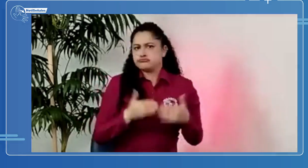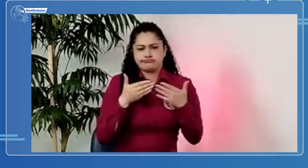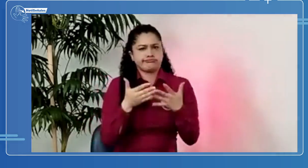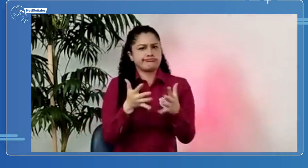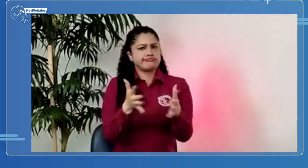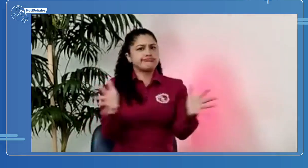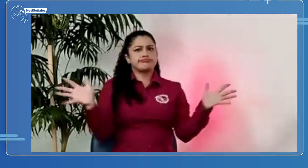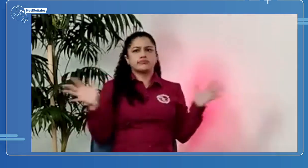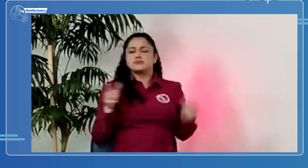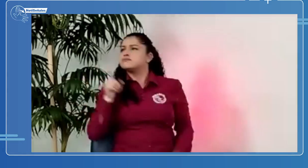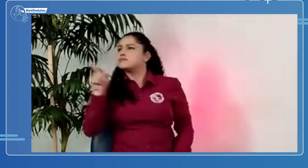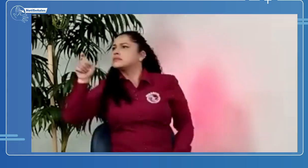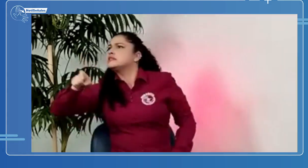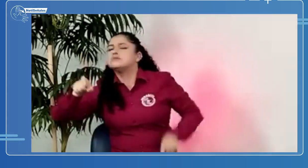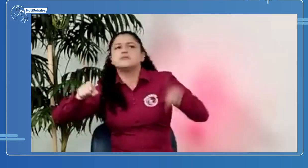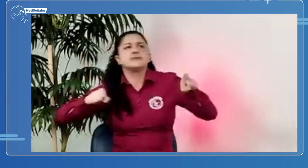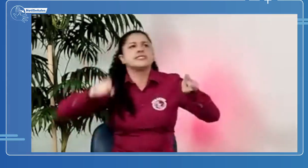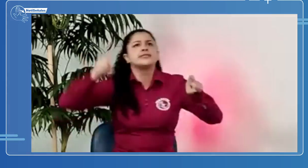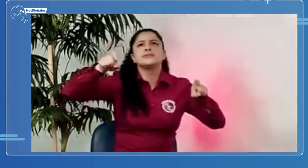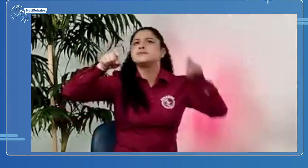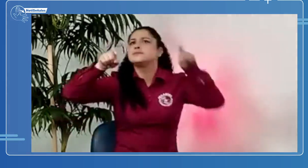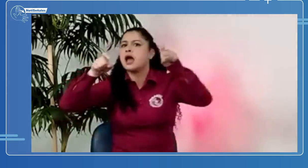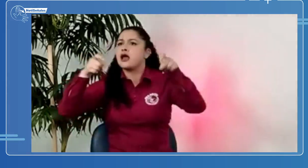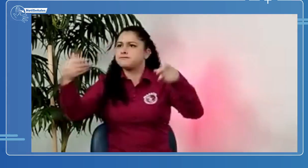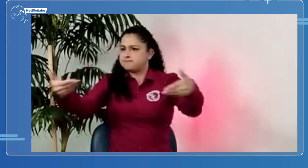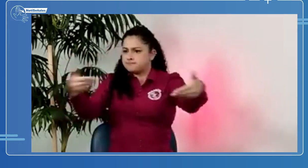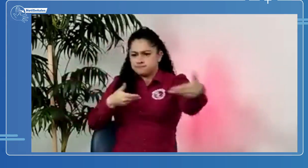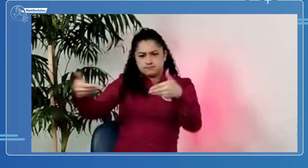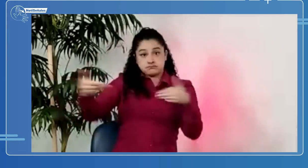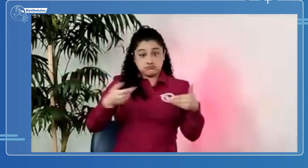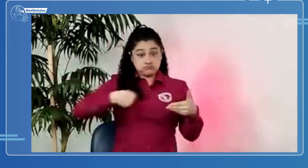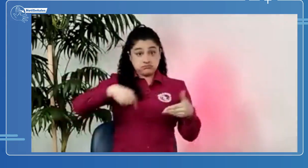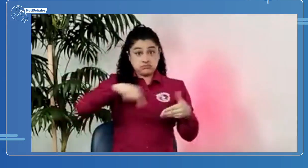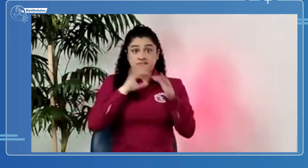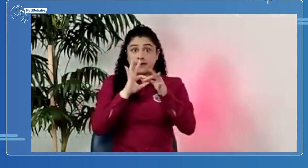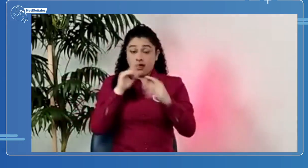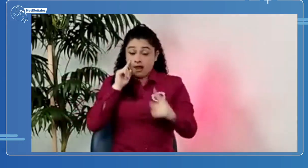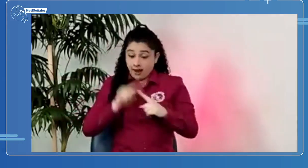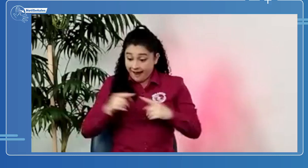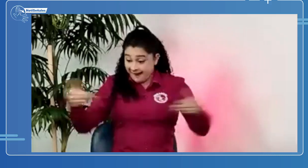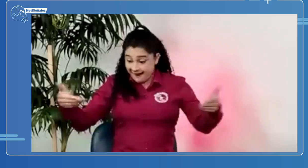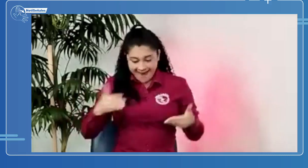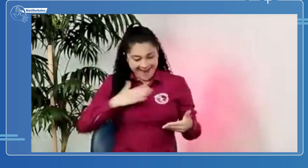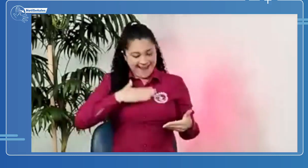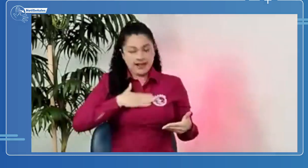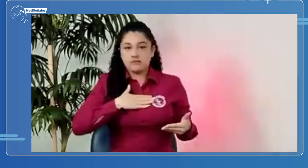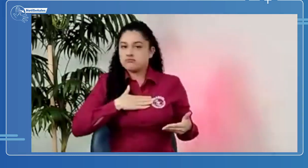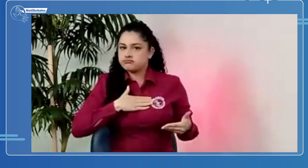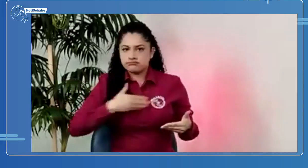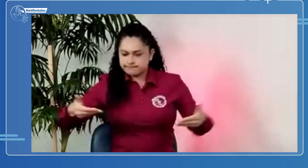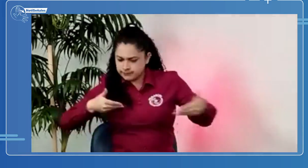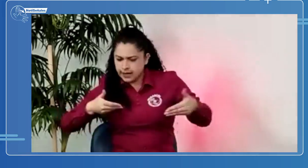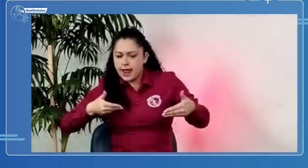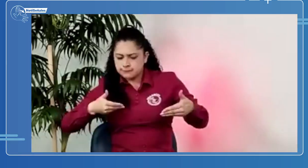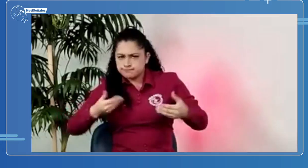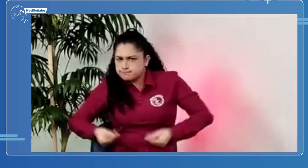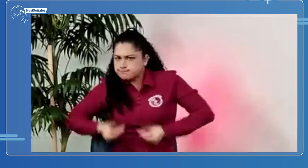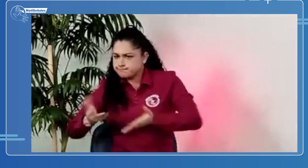como también tenemos esta alianza, pues no somos cerrados en el asunto, sino que a través de estas diferentes